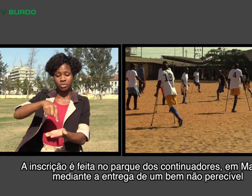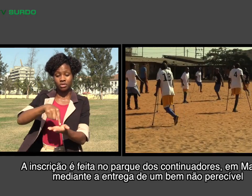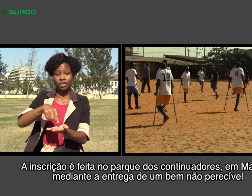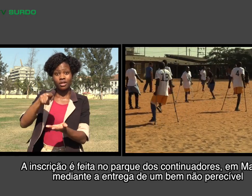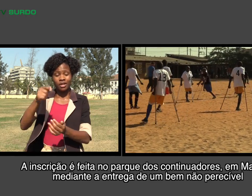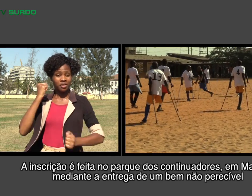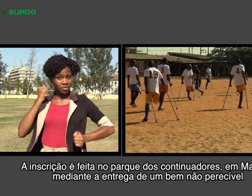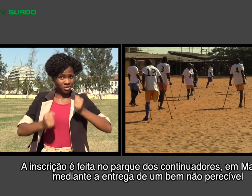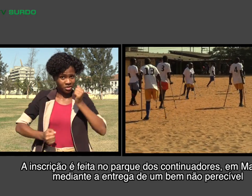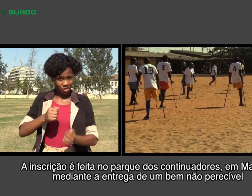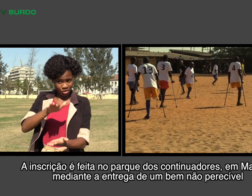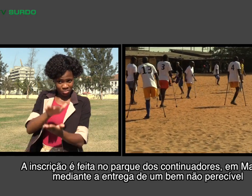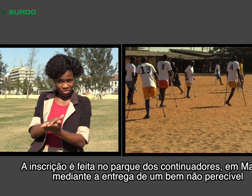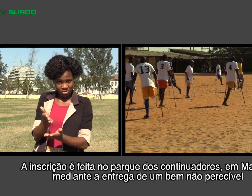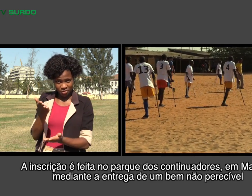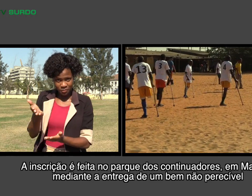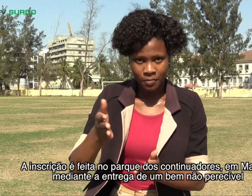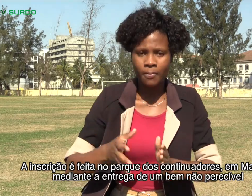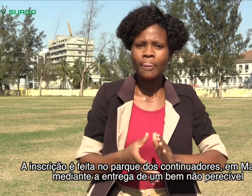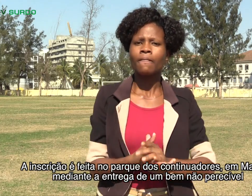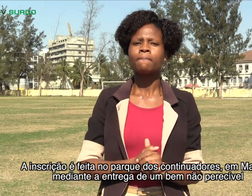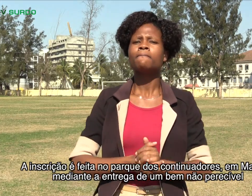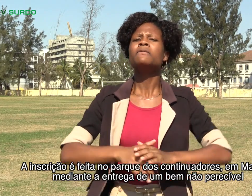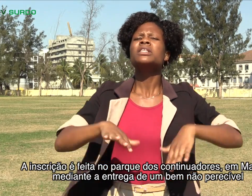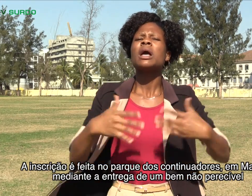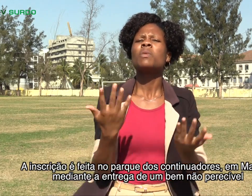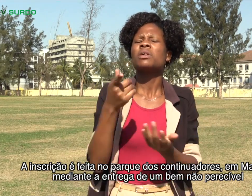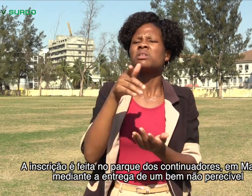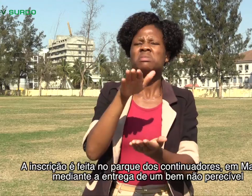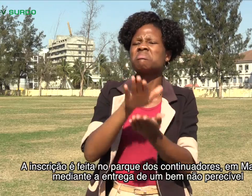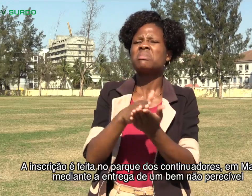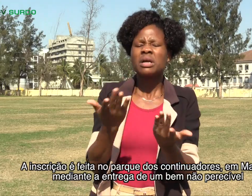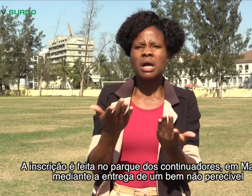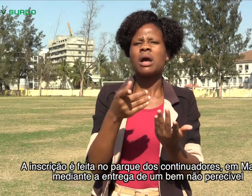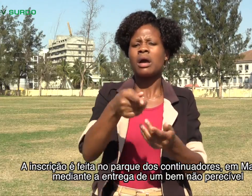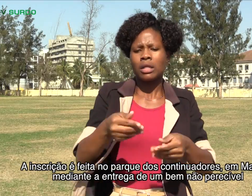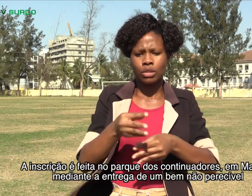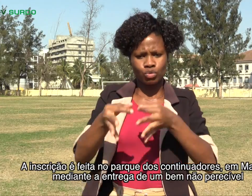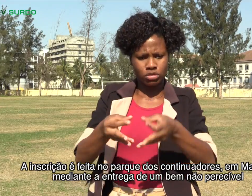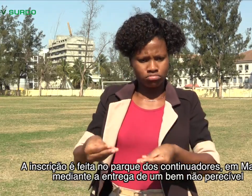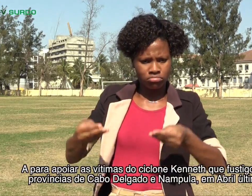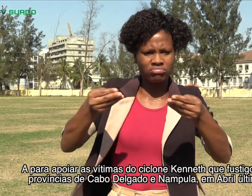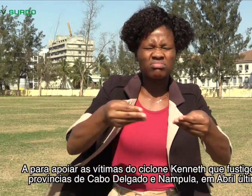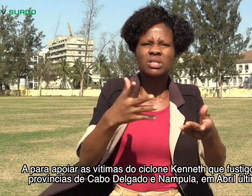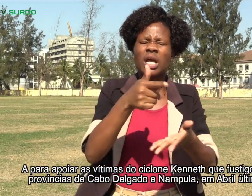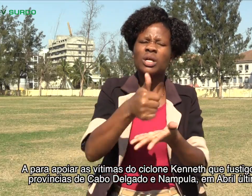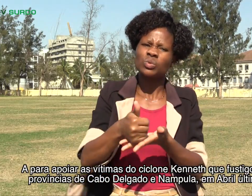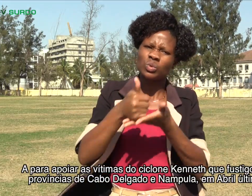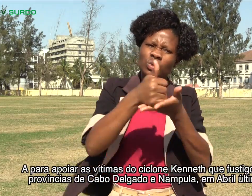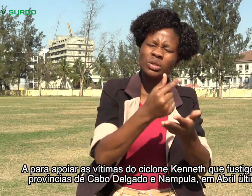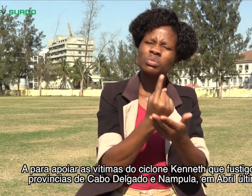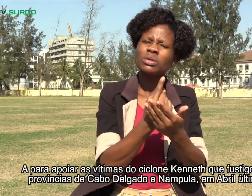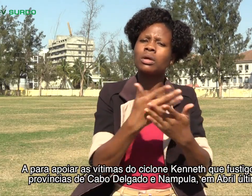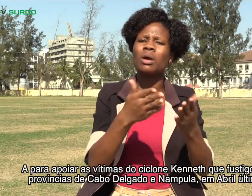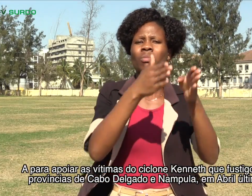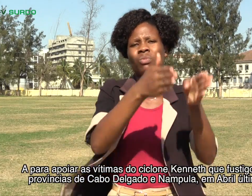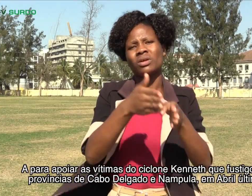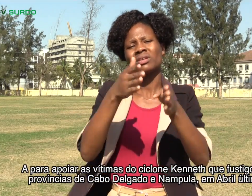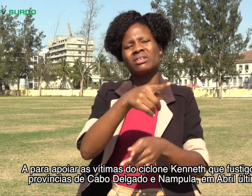é feita no Parque dos Continuadores de Maputo, mediante a entrega de um bem não perecível, para apoiar as vítimas do ciclone Kenneth,